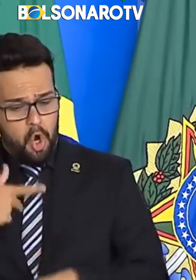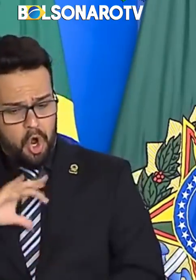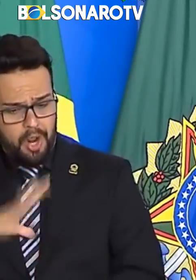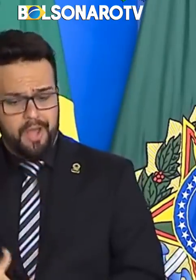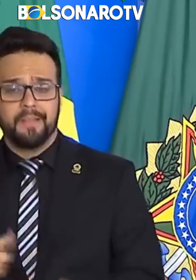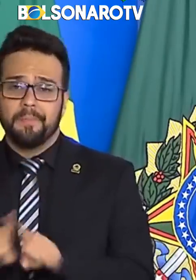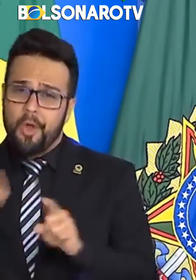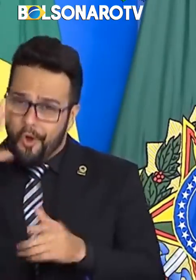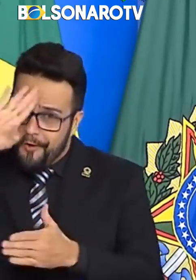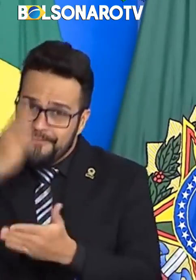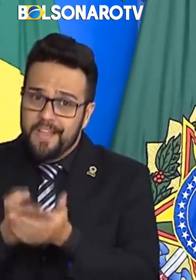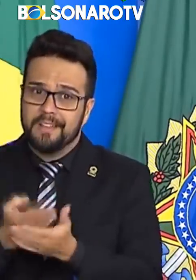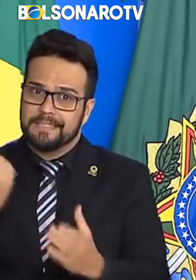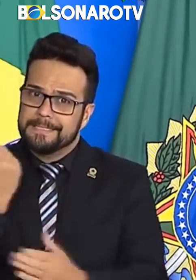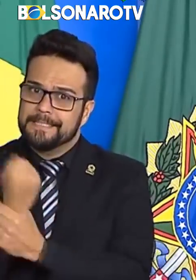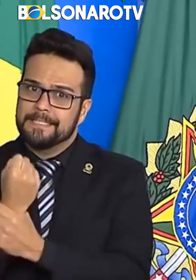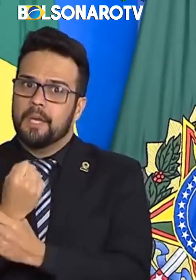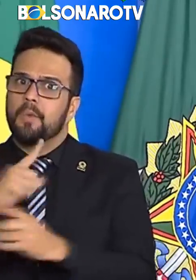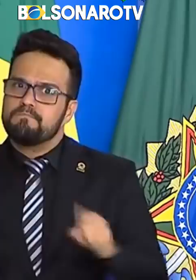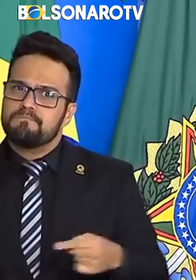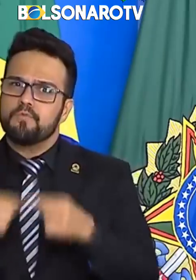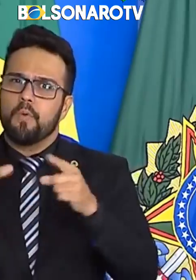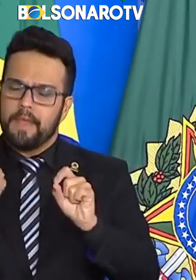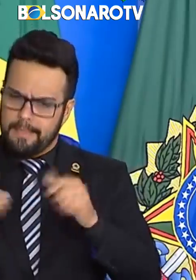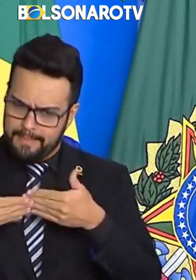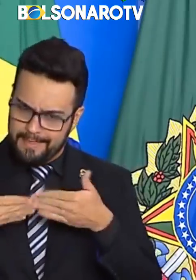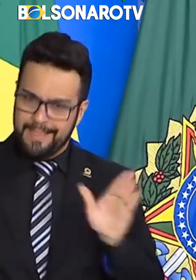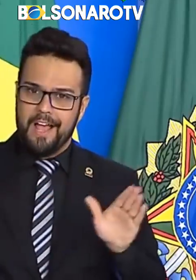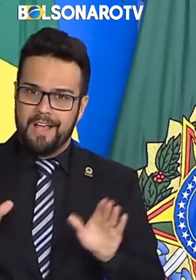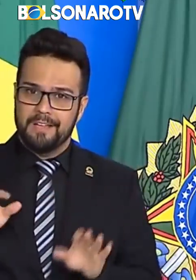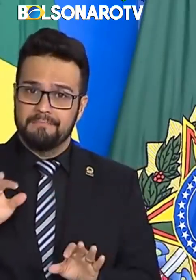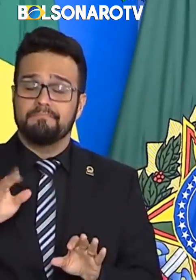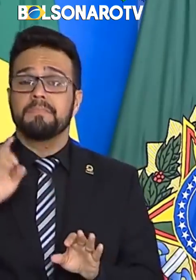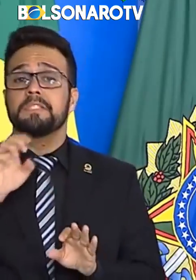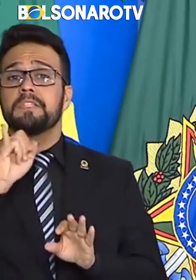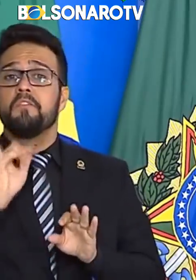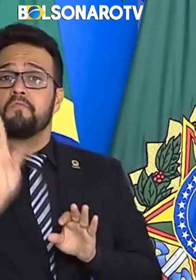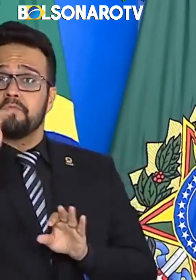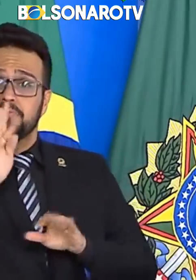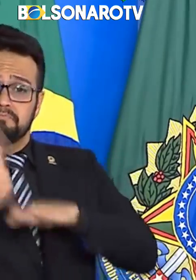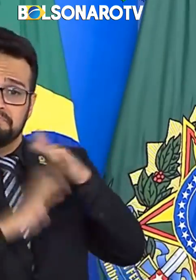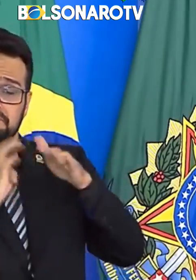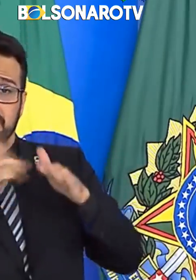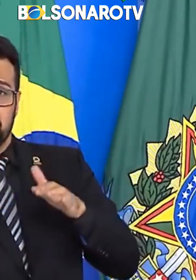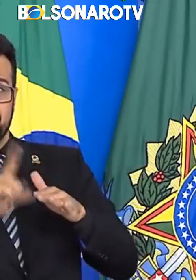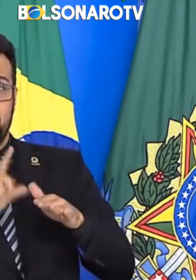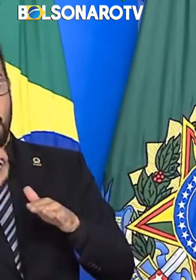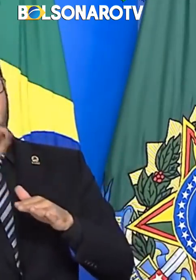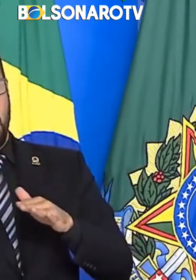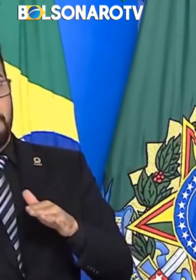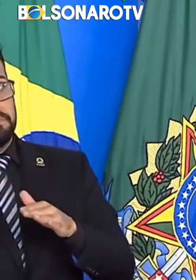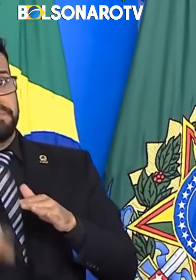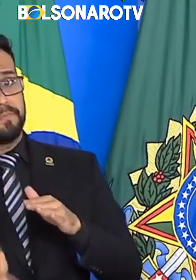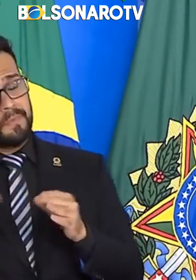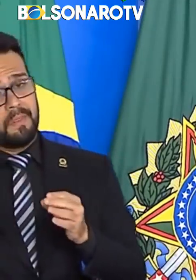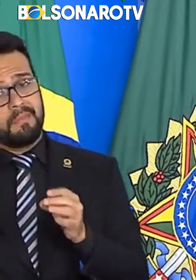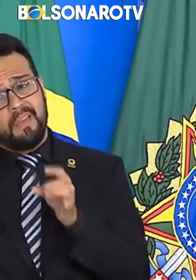confiança e uma garantia jurídica de ao abrir um negócio, se der errado lá na frente, ele desiste